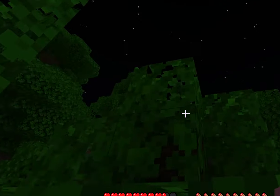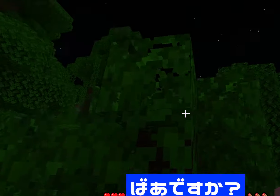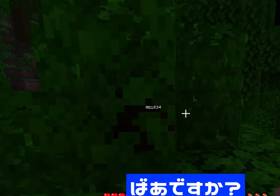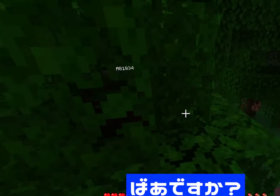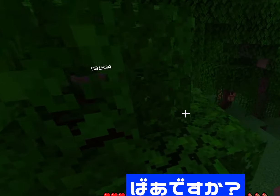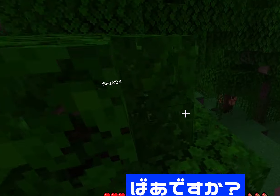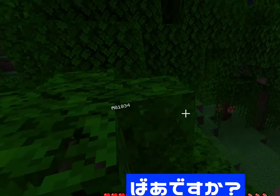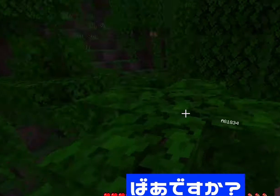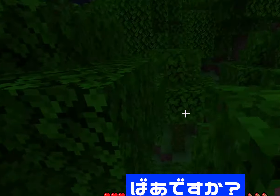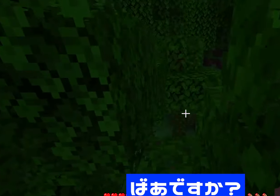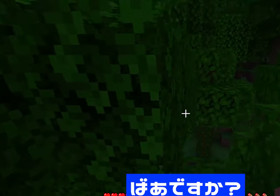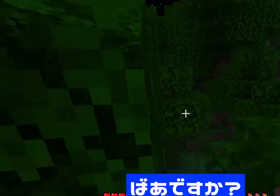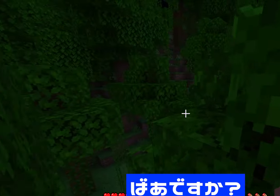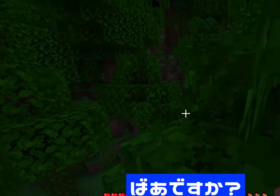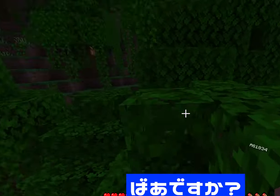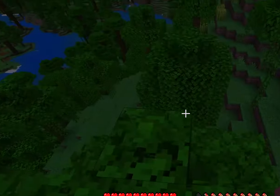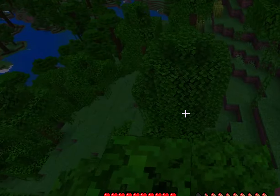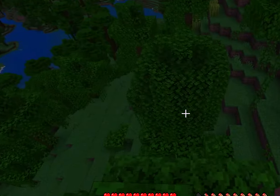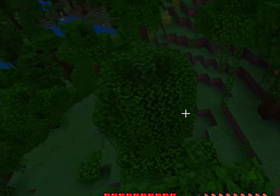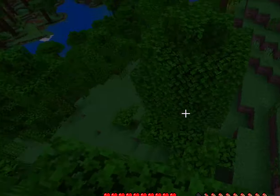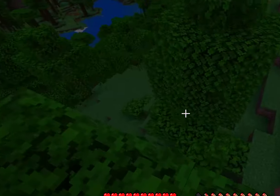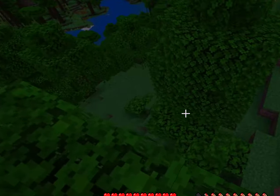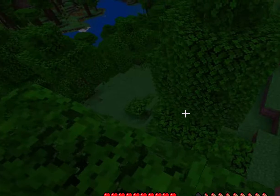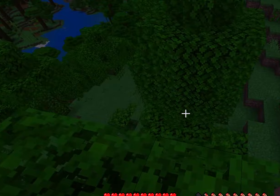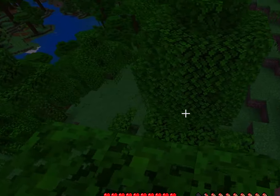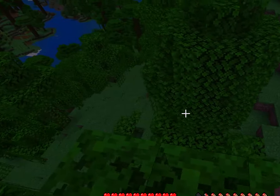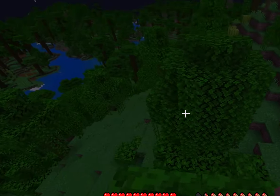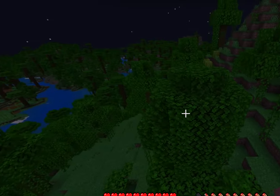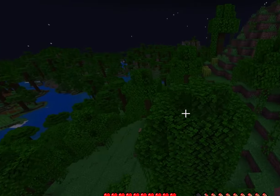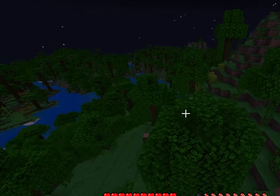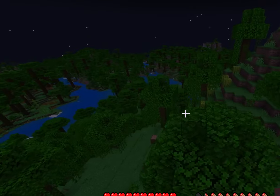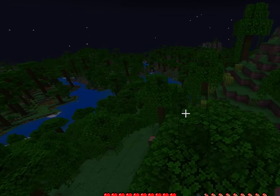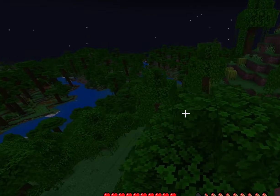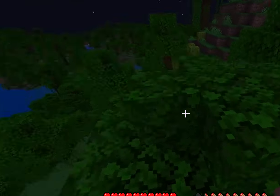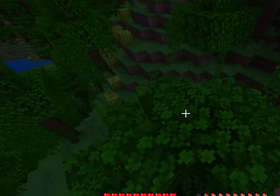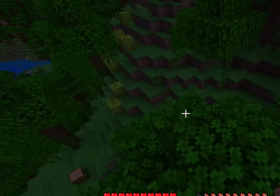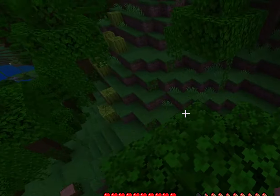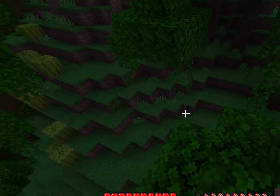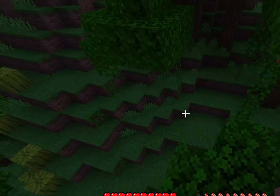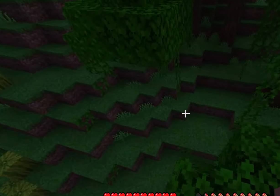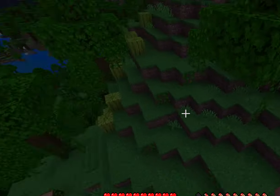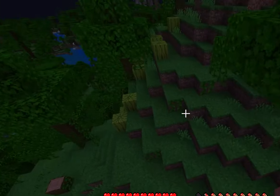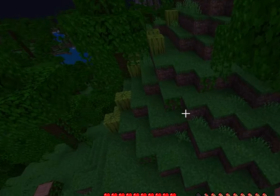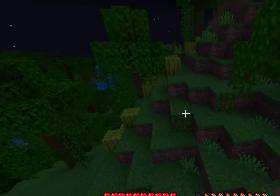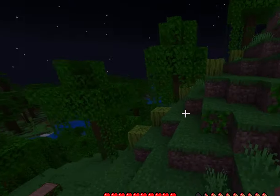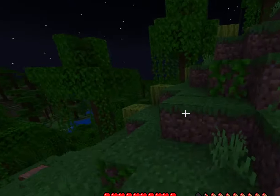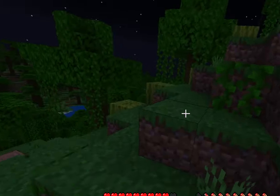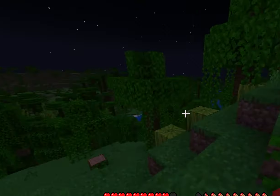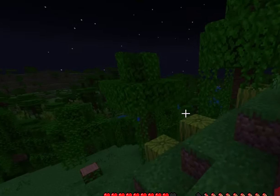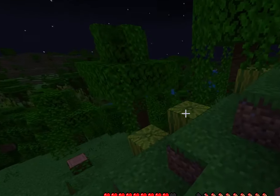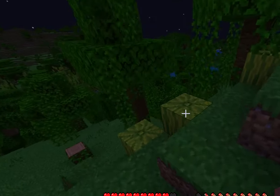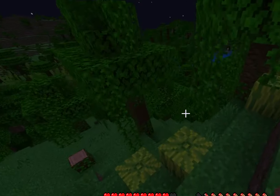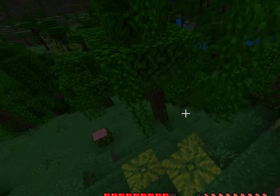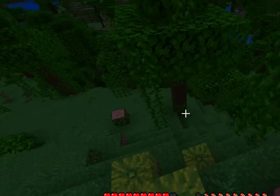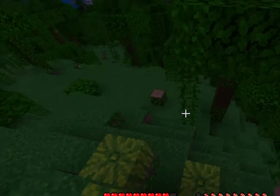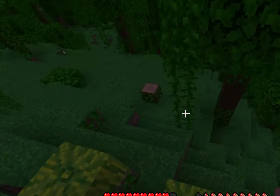バー、バーですか。ちょ、置いていってください。わかりました。もう置いていきます。置いていってください。もう全然大丈夫です。